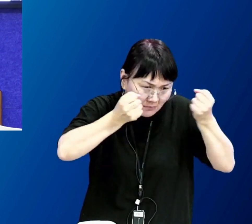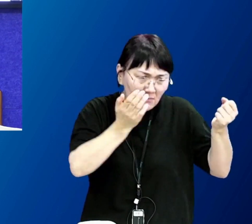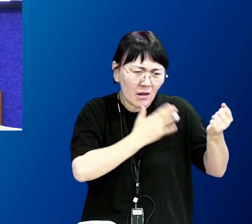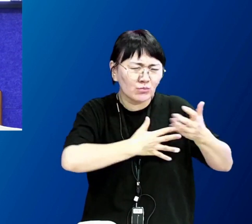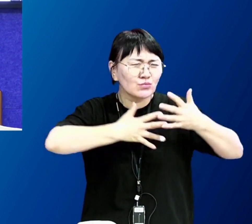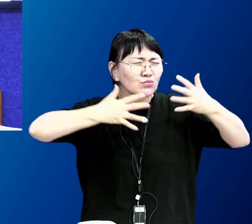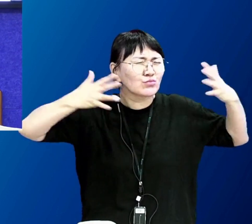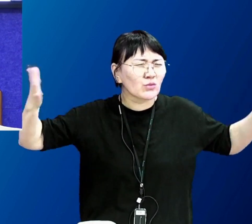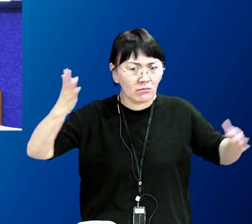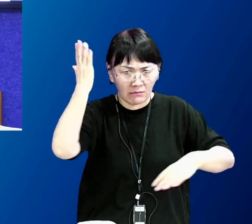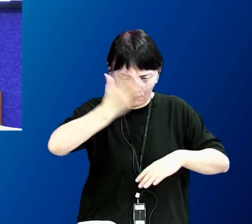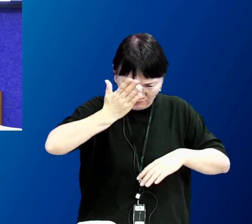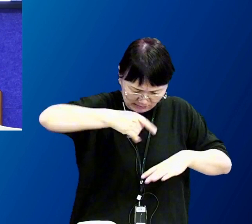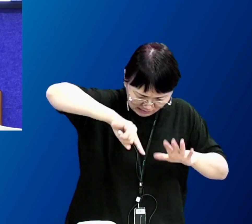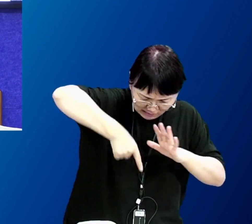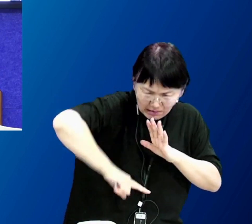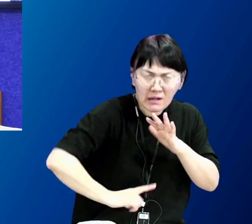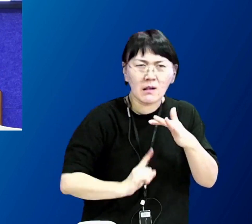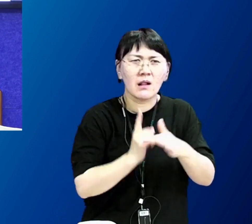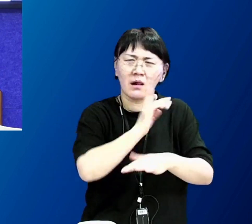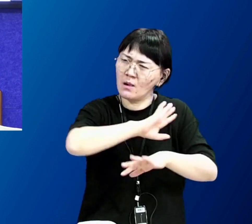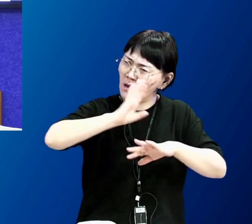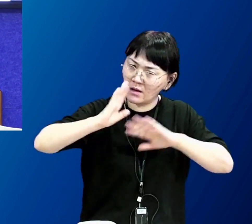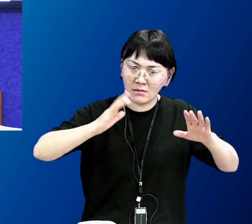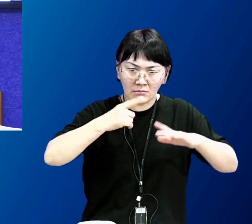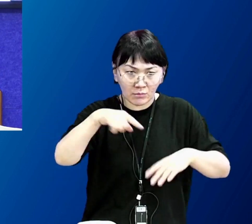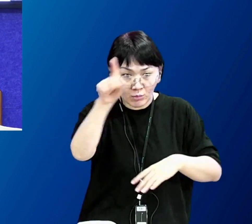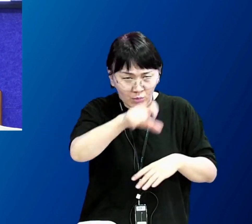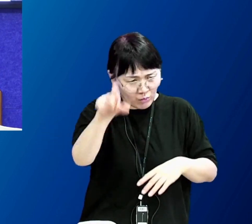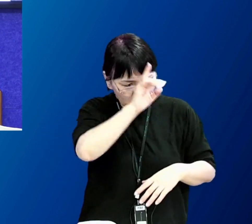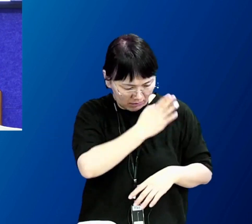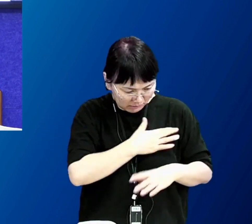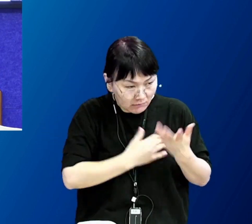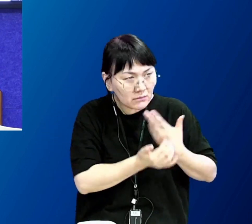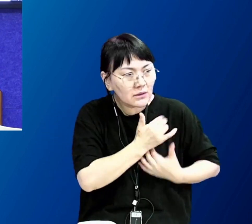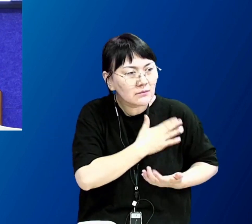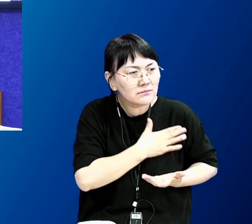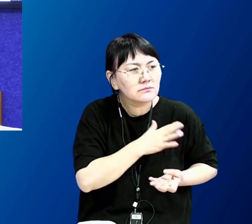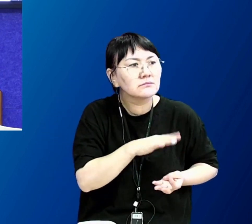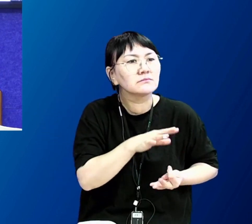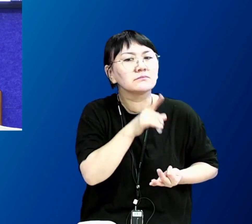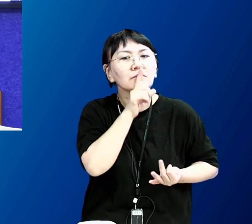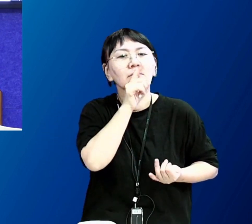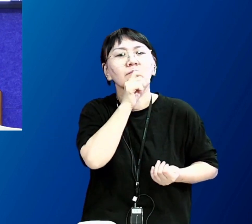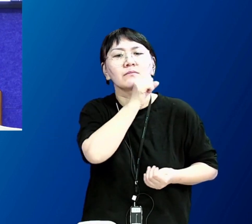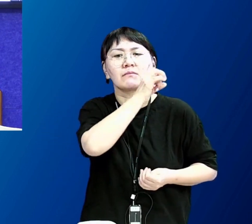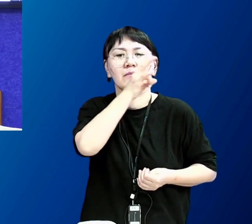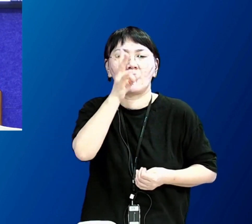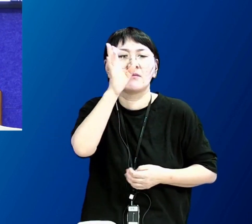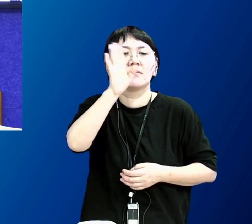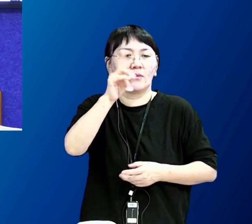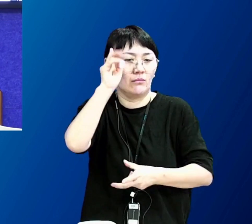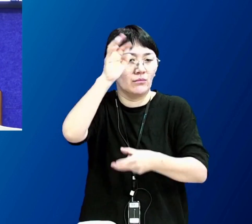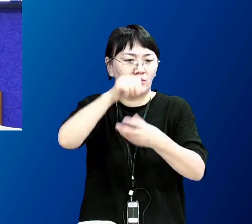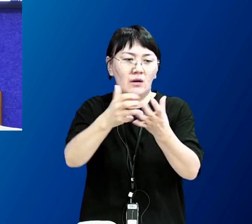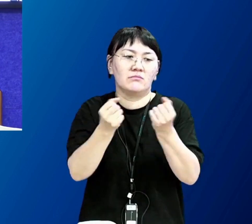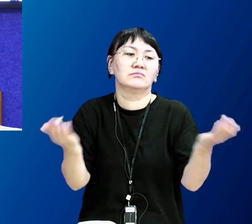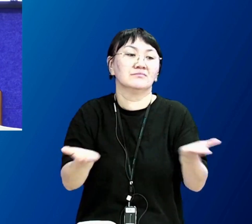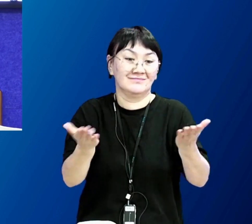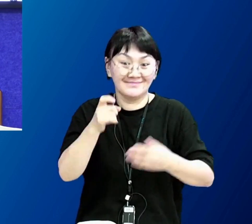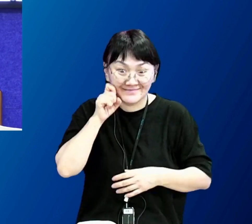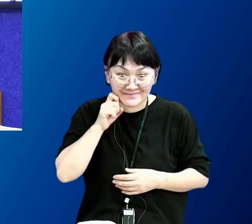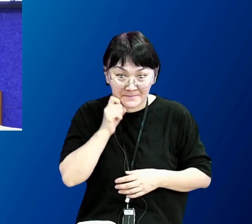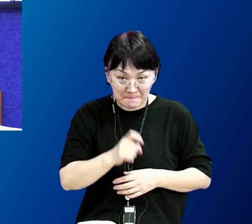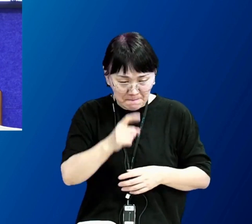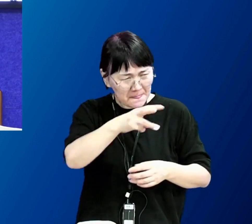урт, ямар гүн болохыг бүх ариун хүмүүсийн хамт ойлгох болтугай. Мэдлгийг